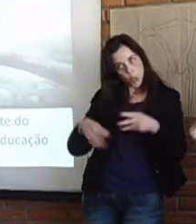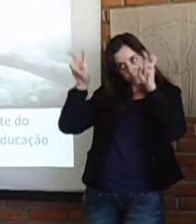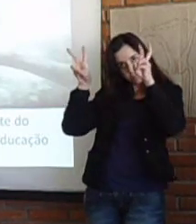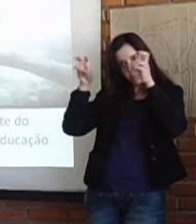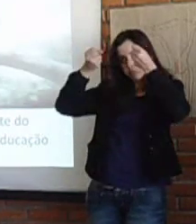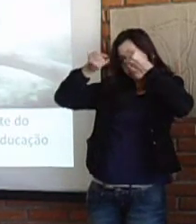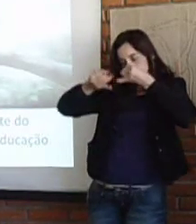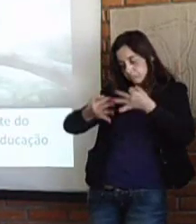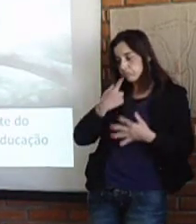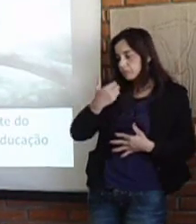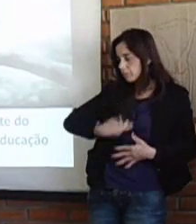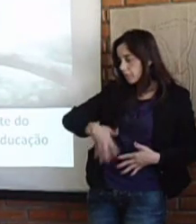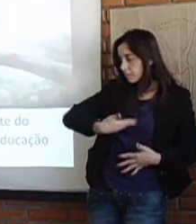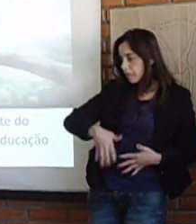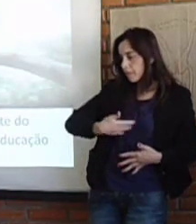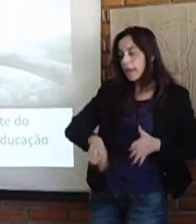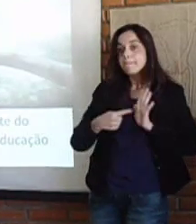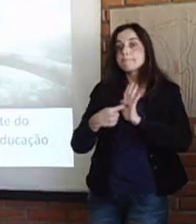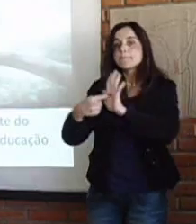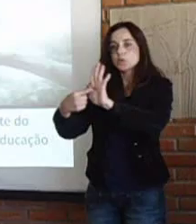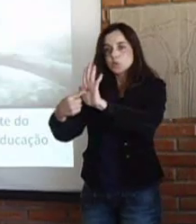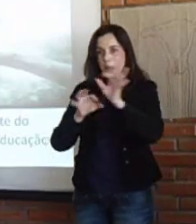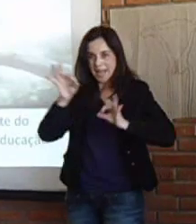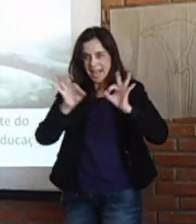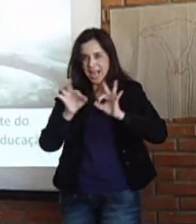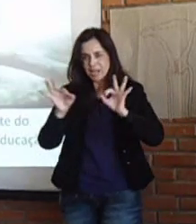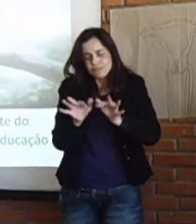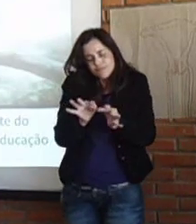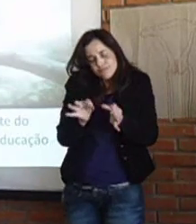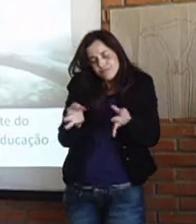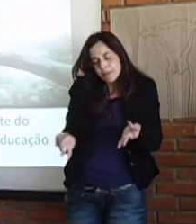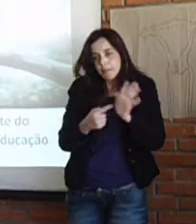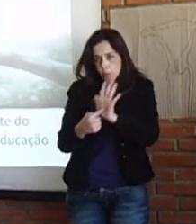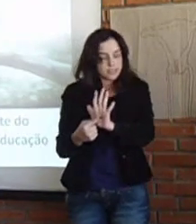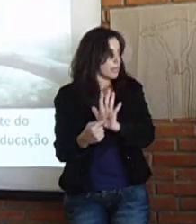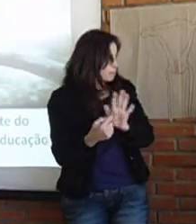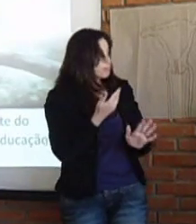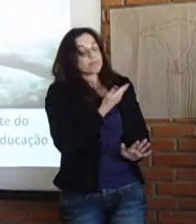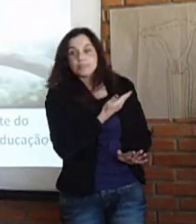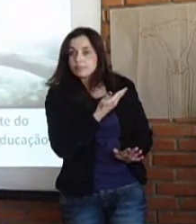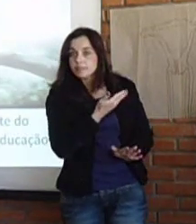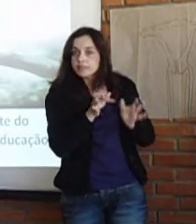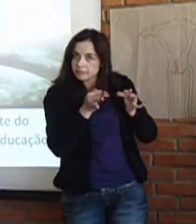ciclo menstrual, a gente entrou com essa dinâmica, pequenininha, uma coisa bem simples, mas que